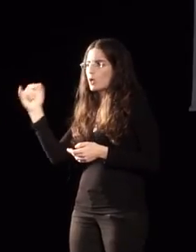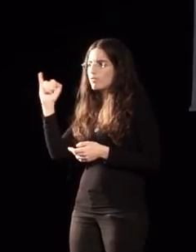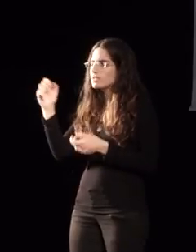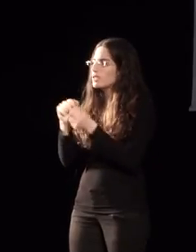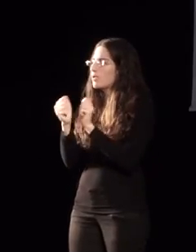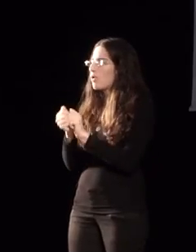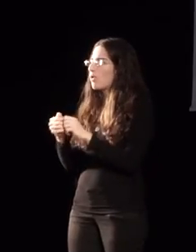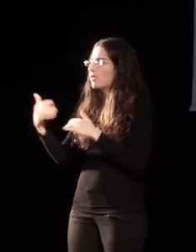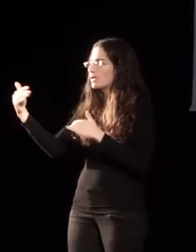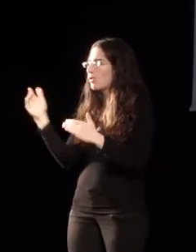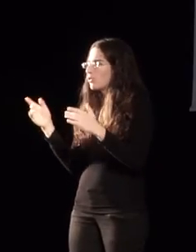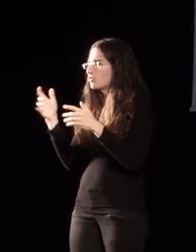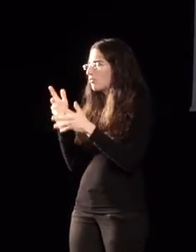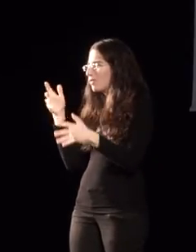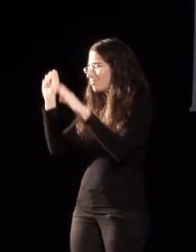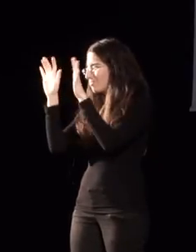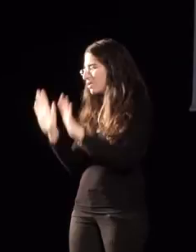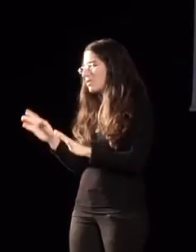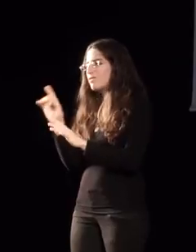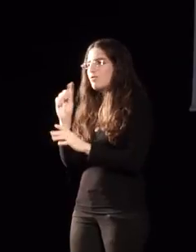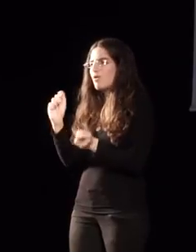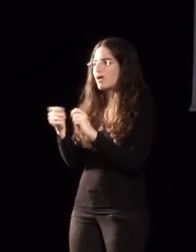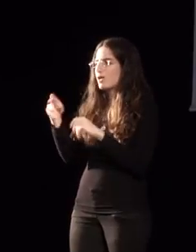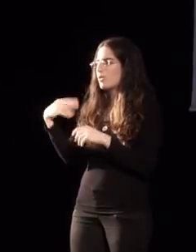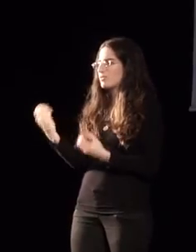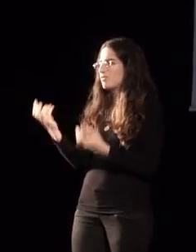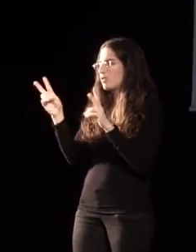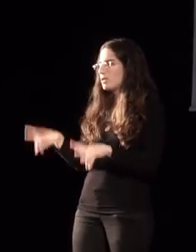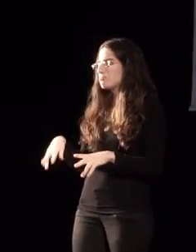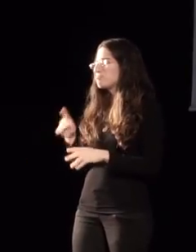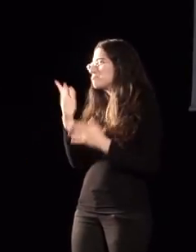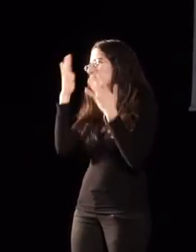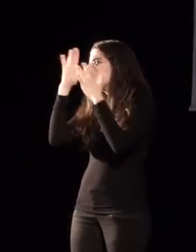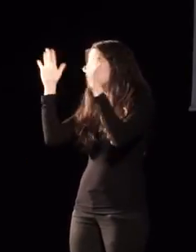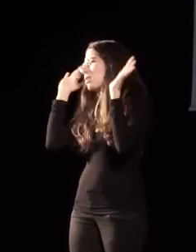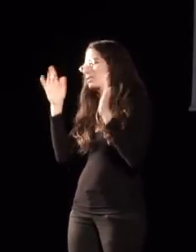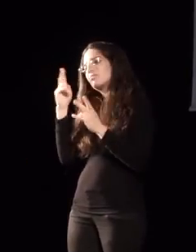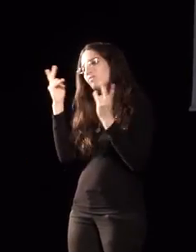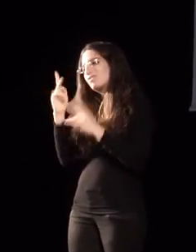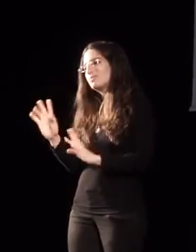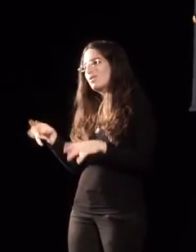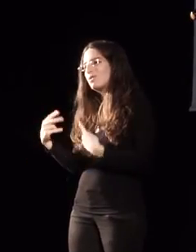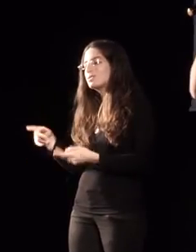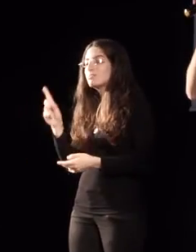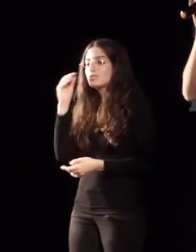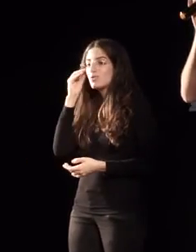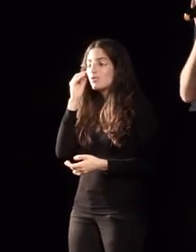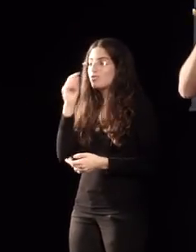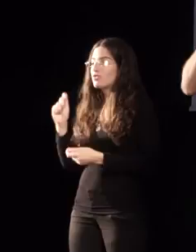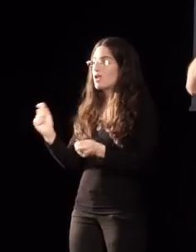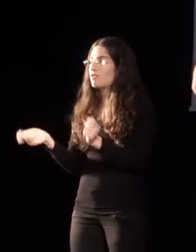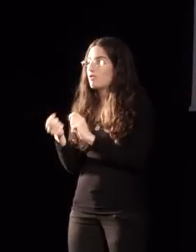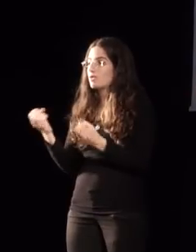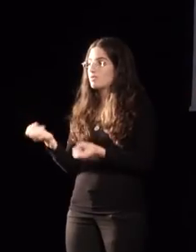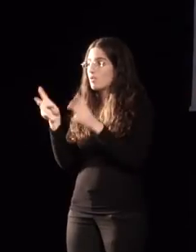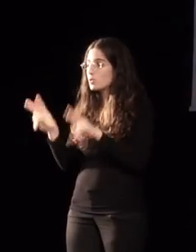או קירות שקופים, או earthlings, הוא לא טבעוני, זה ממש מכעיס אותם, אנחנו לא מבינים איך זה יכול להיות. אתם צריכים לזכור שלעבור לטבעונות זה